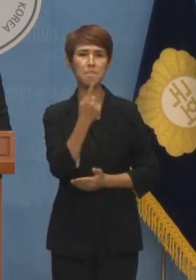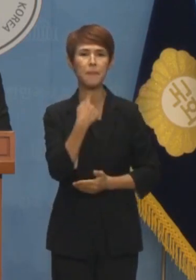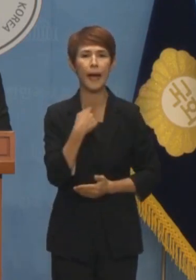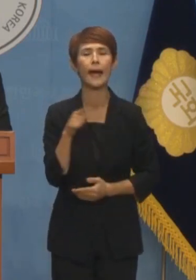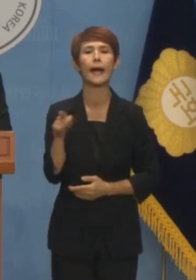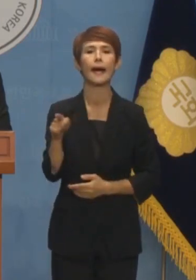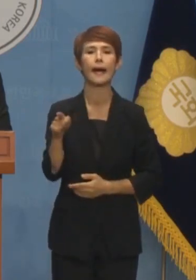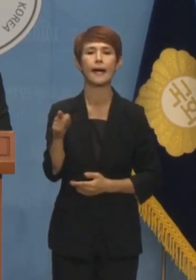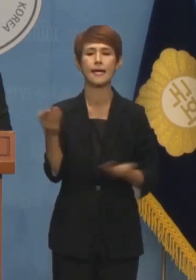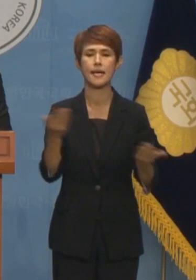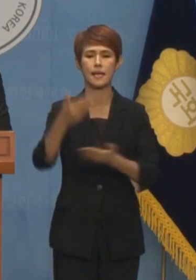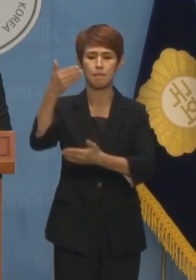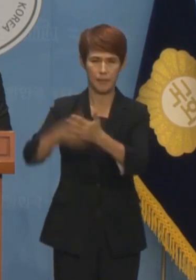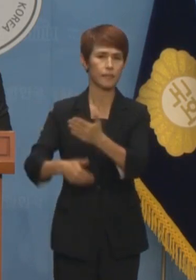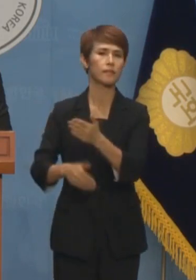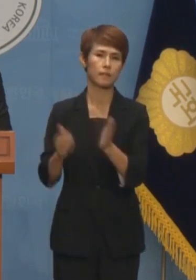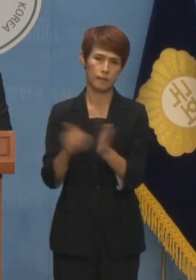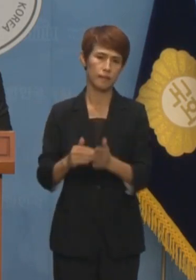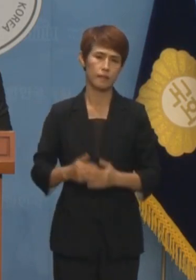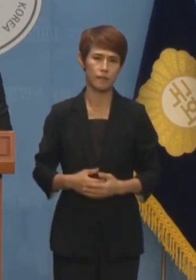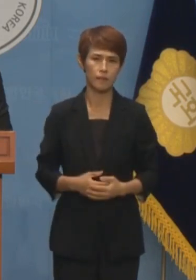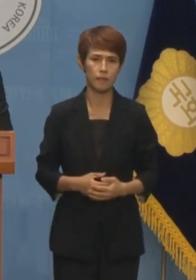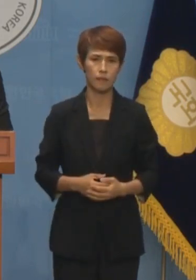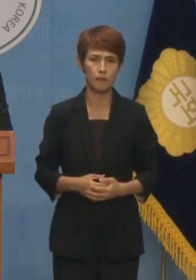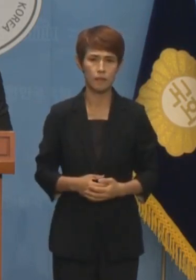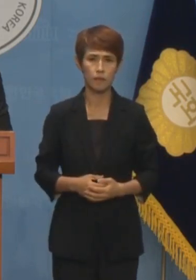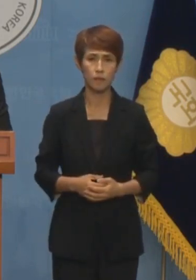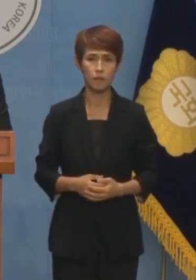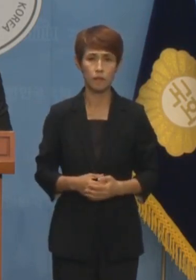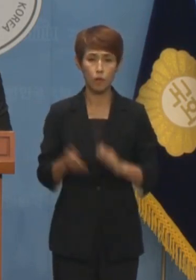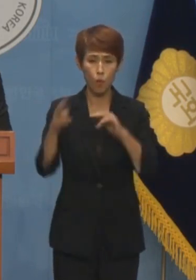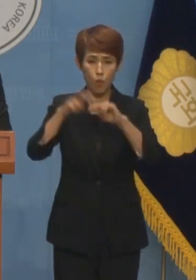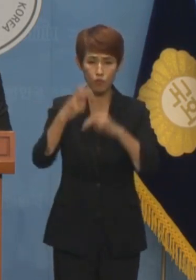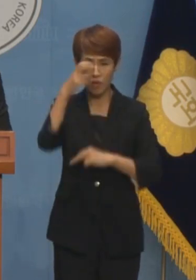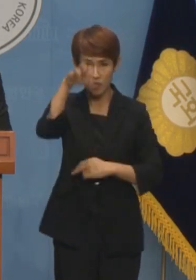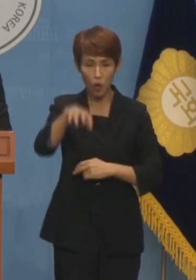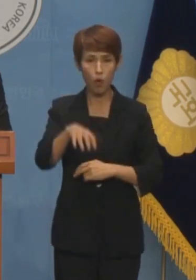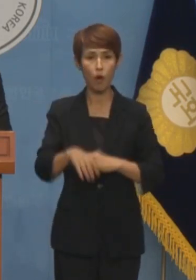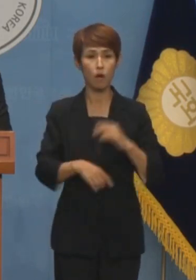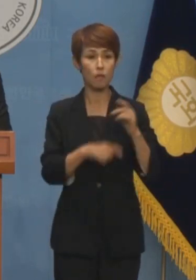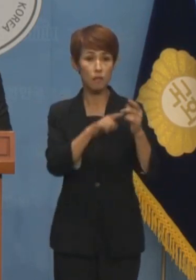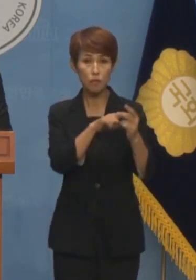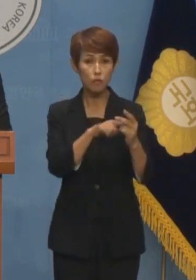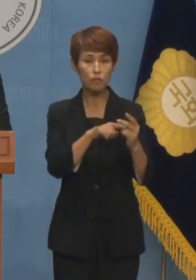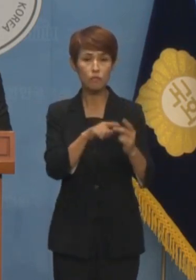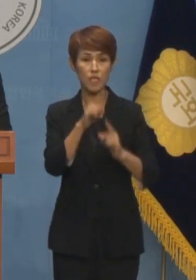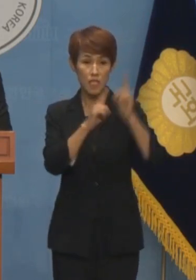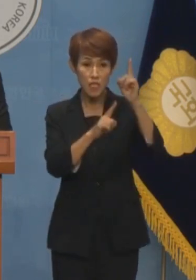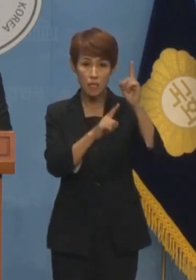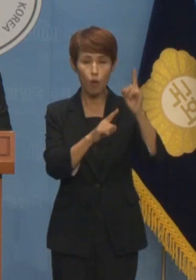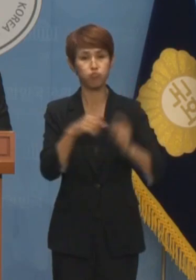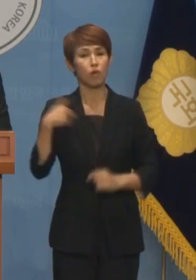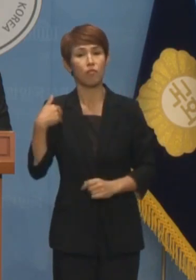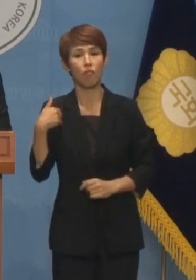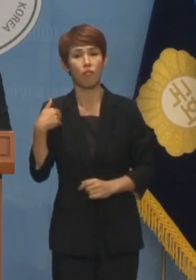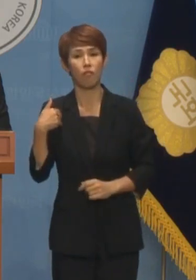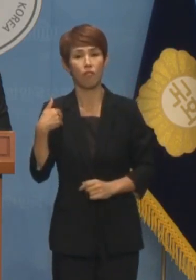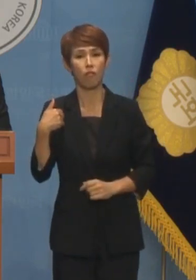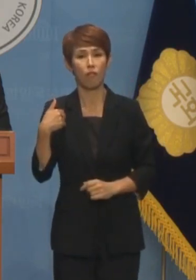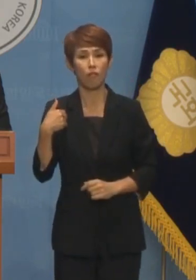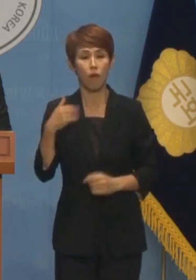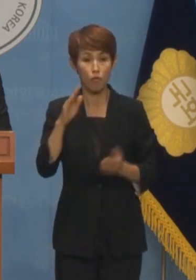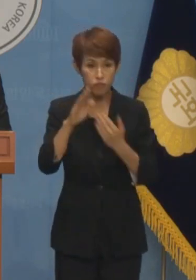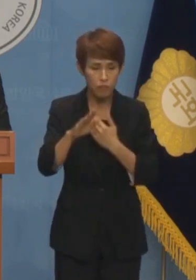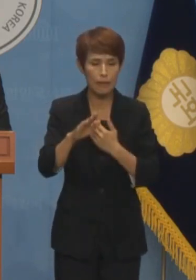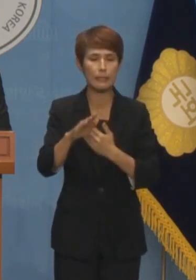드러나 직무에서 배제되었습니다. 공수처는 이들이 이 씨의 존재를 몰랐고 인지 후엔